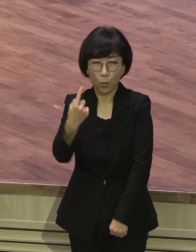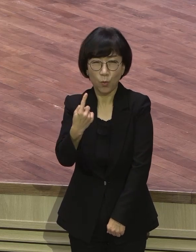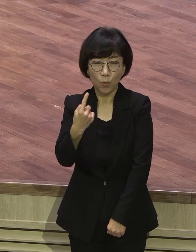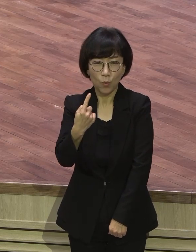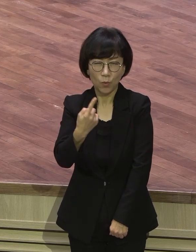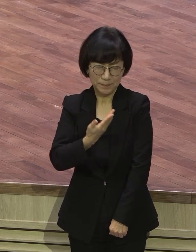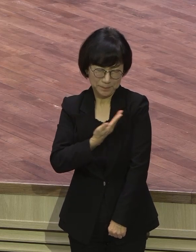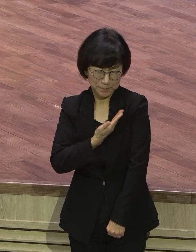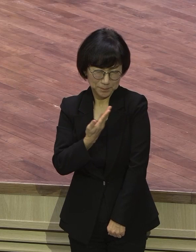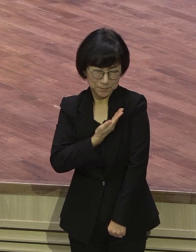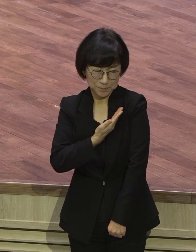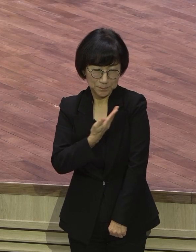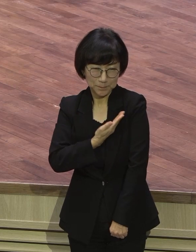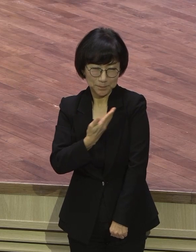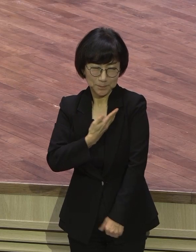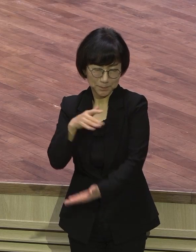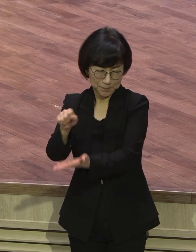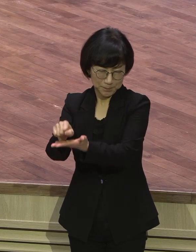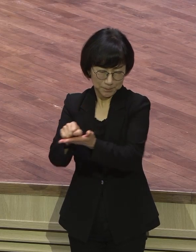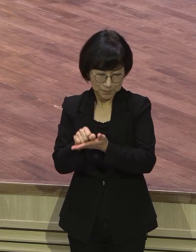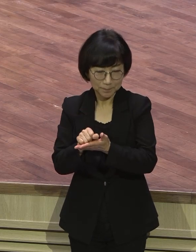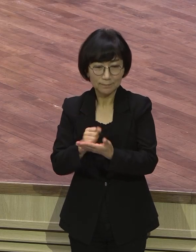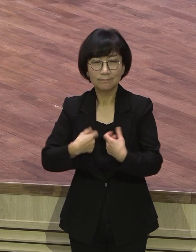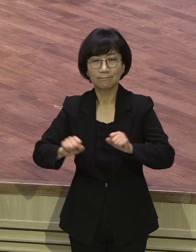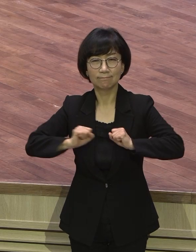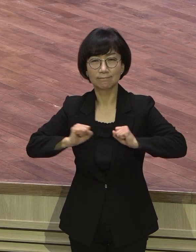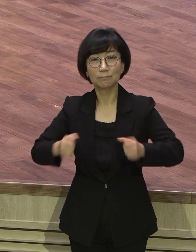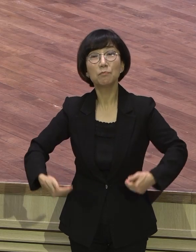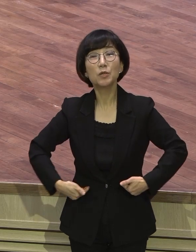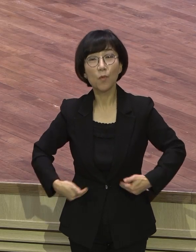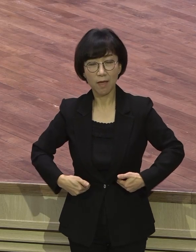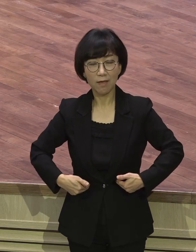맞아도 받아들여야 돼요 그래야 성장입니다